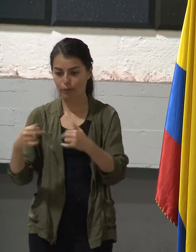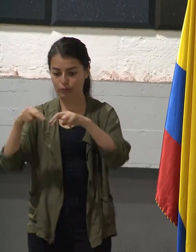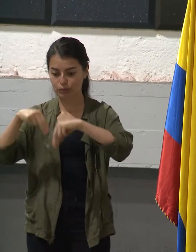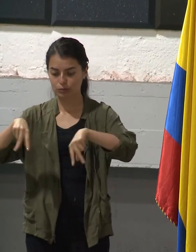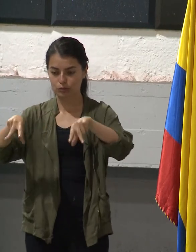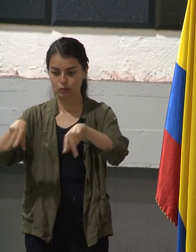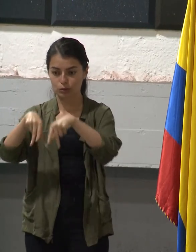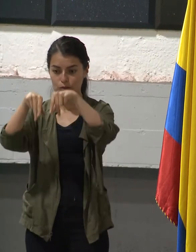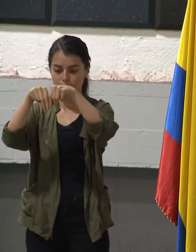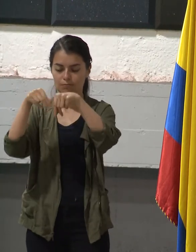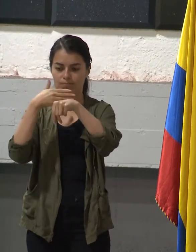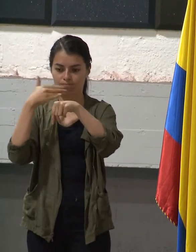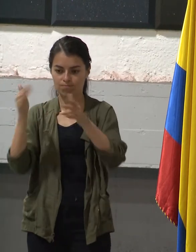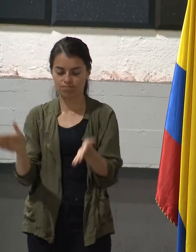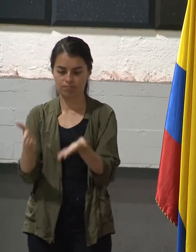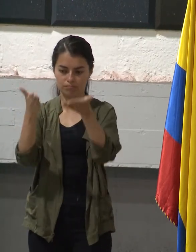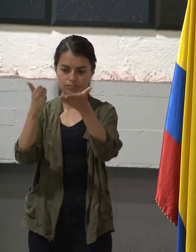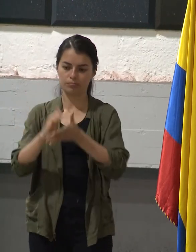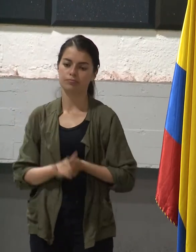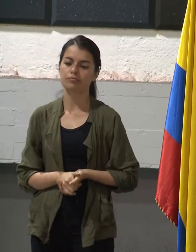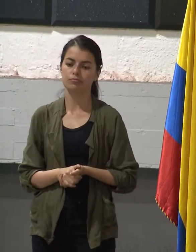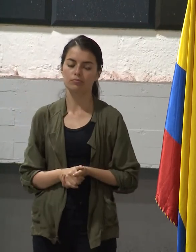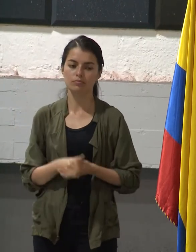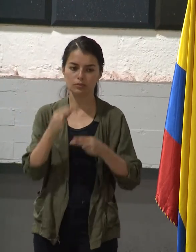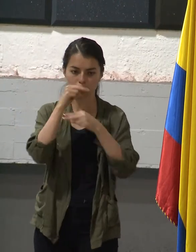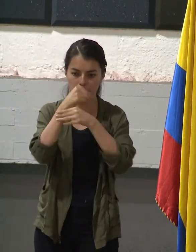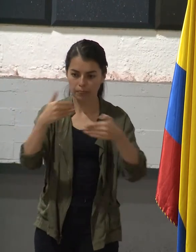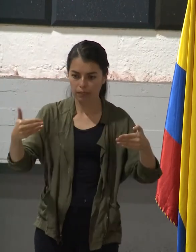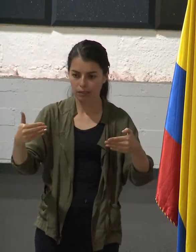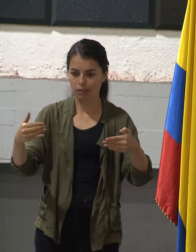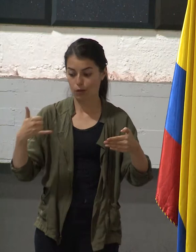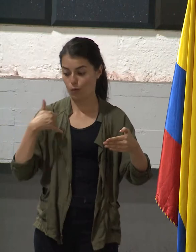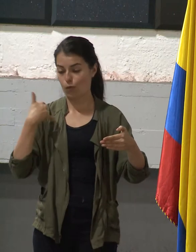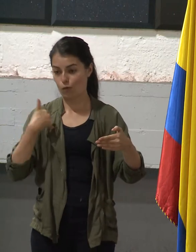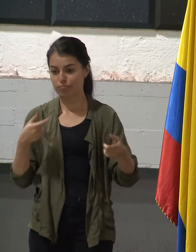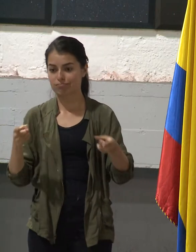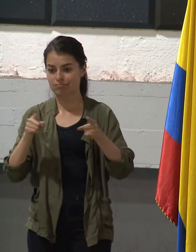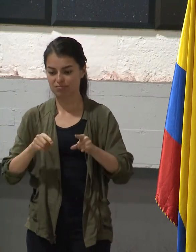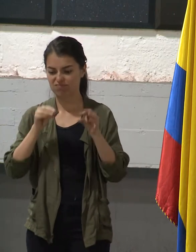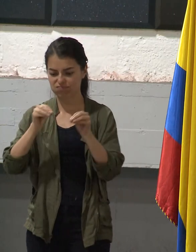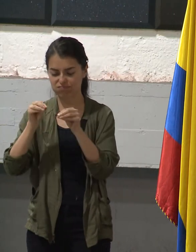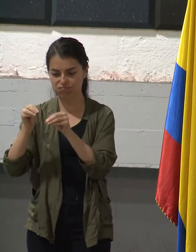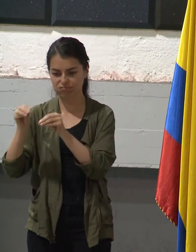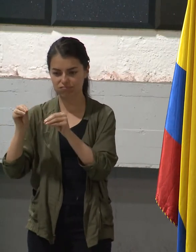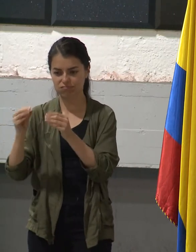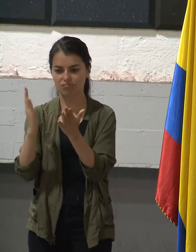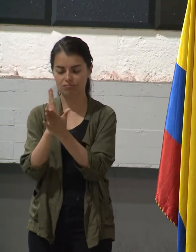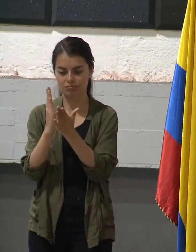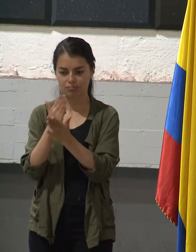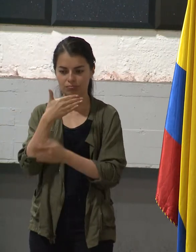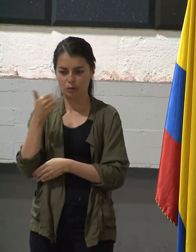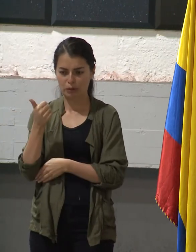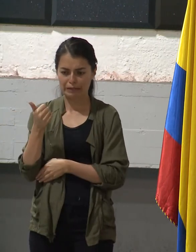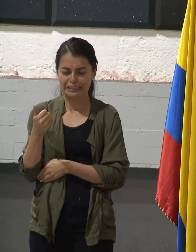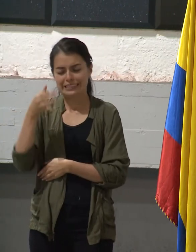una niñez y una juventud mejor educada tal vez con los adultos sea más difícil como lo vimos